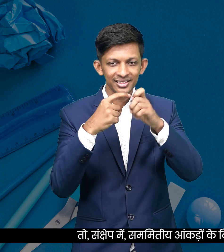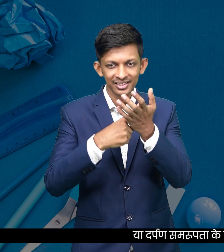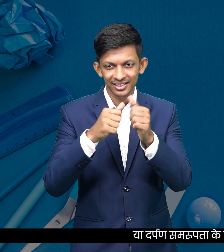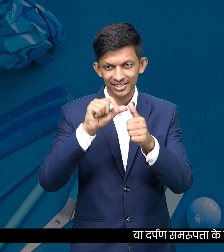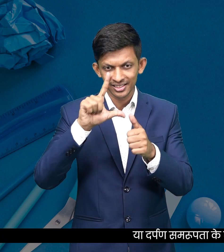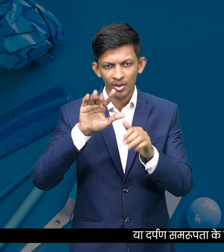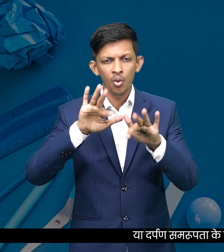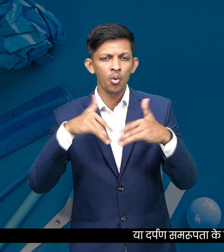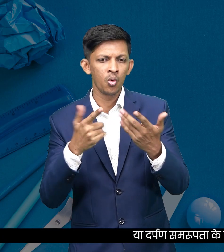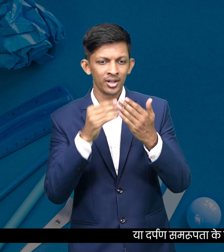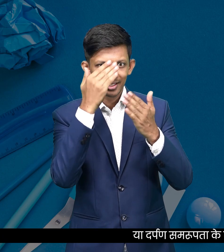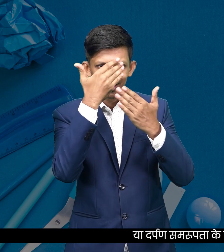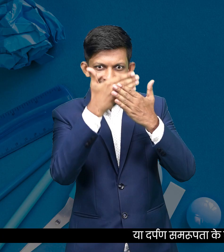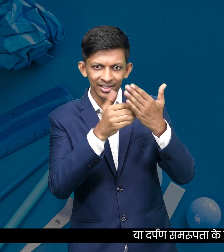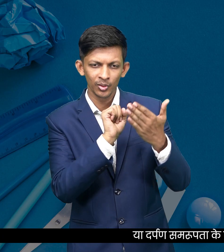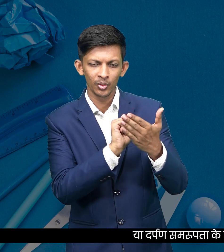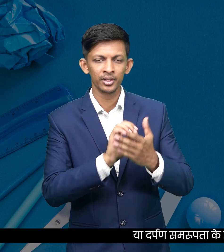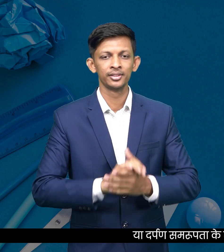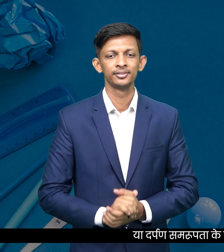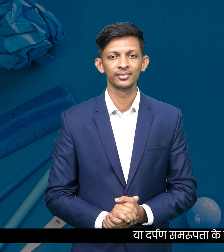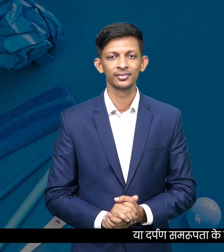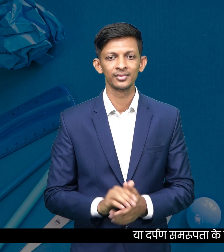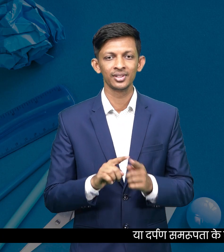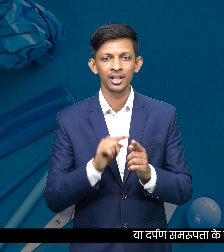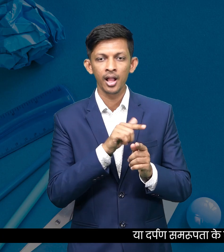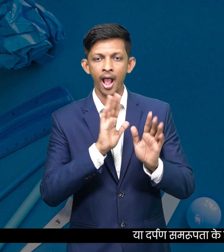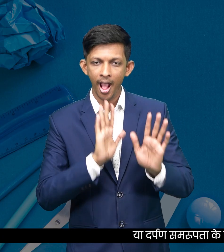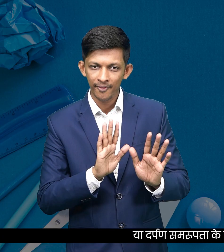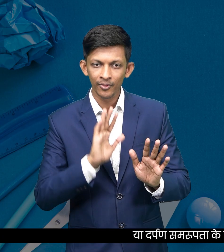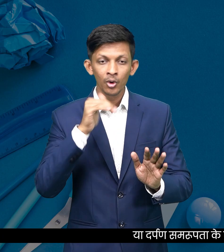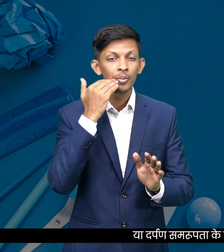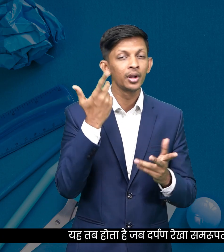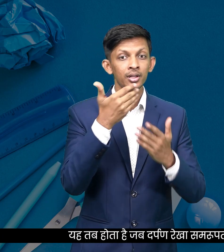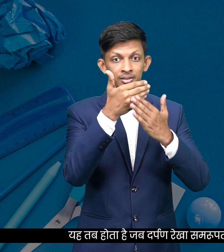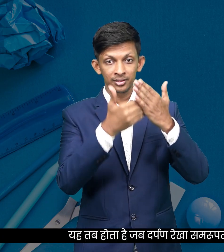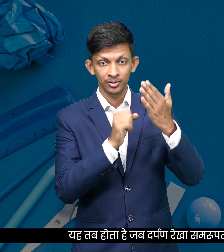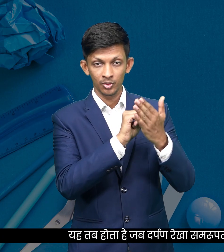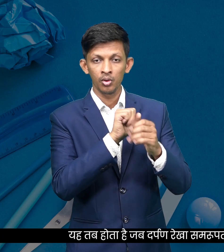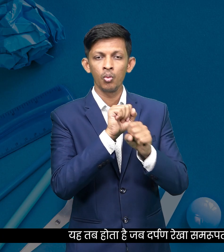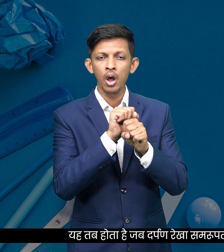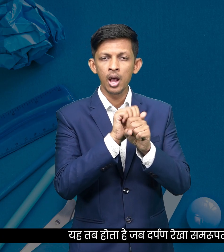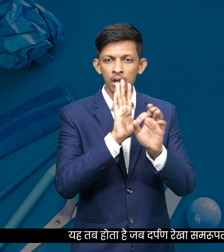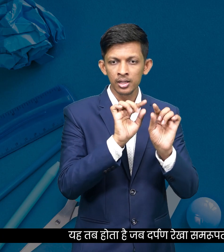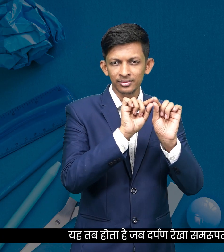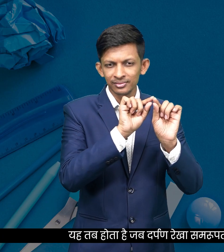या दर्पण समरूपता के रूप में भी जाना जाता है। यह तब होता है जब दर्पण